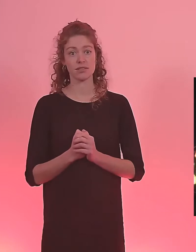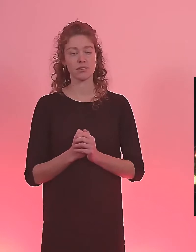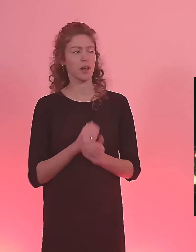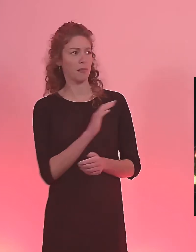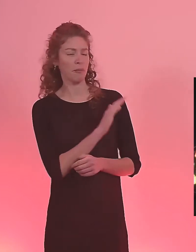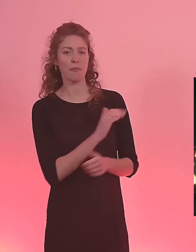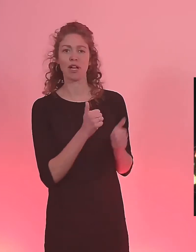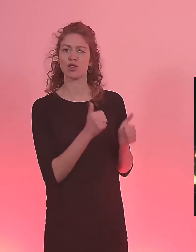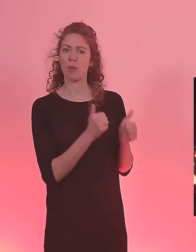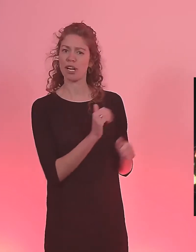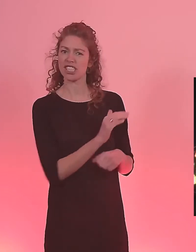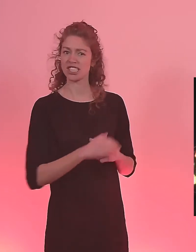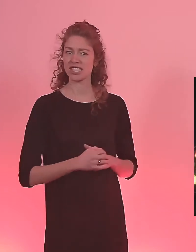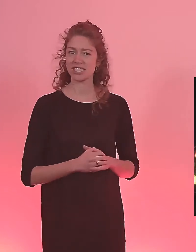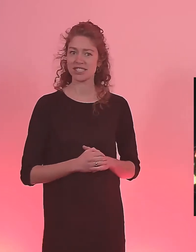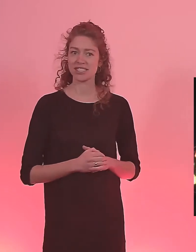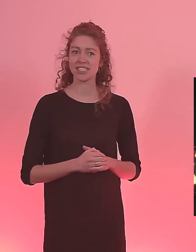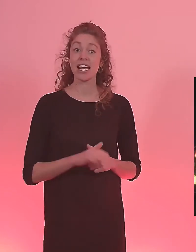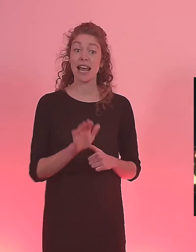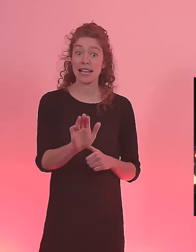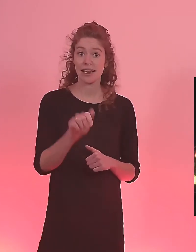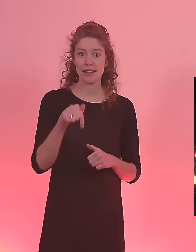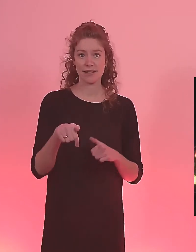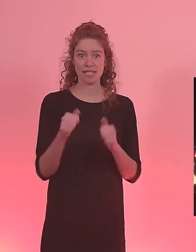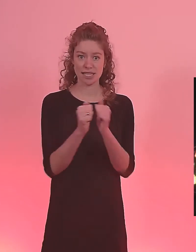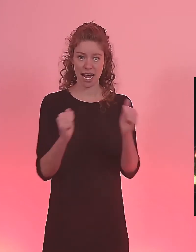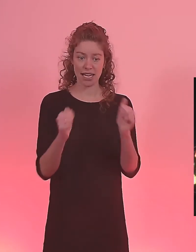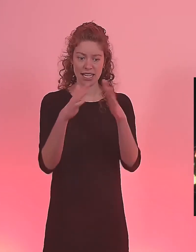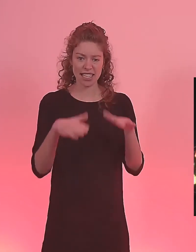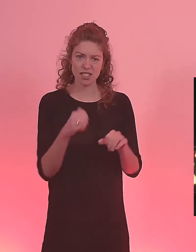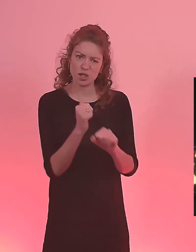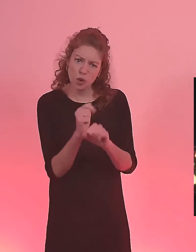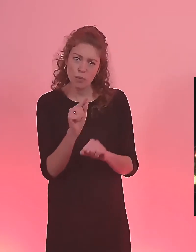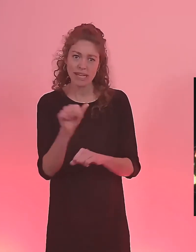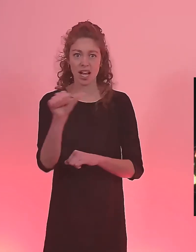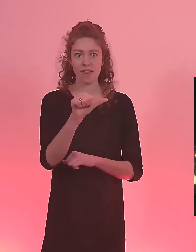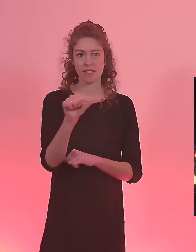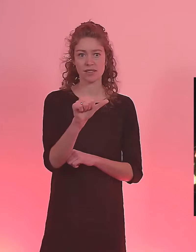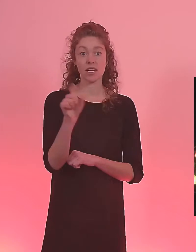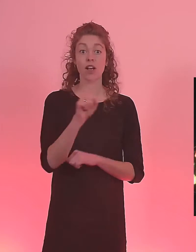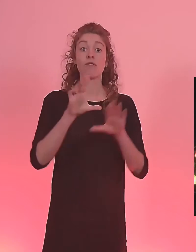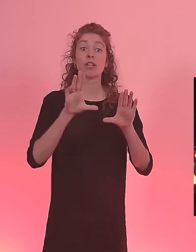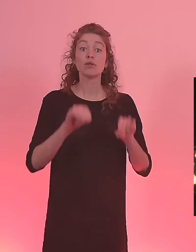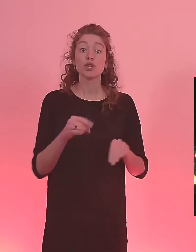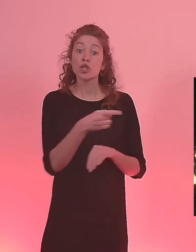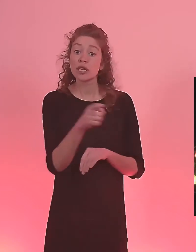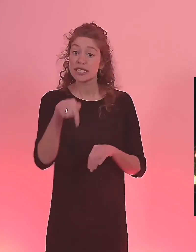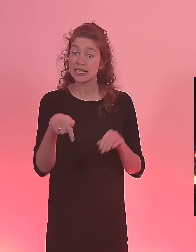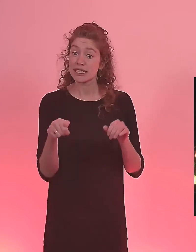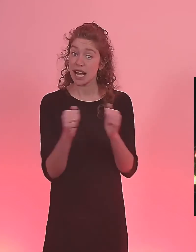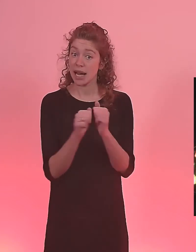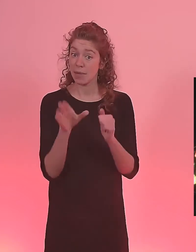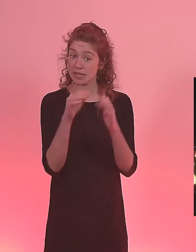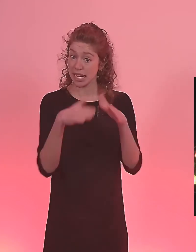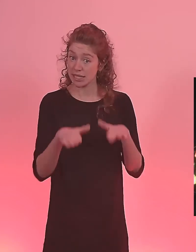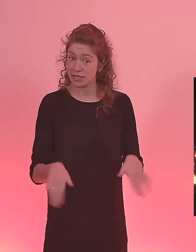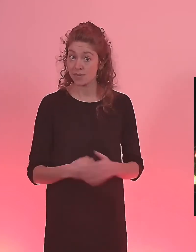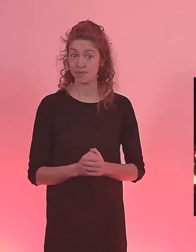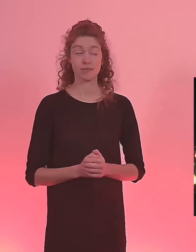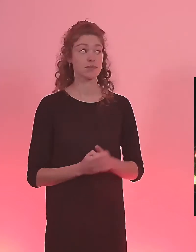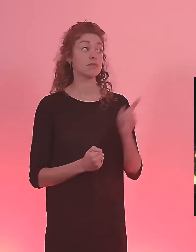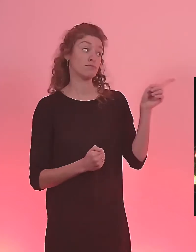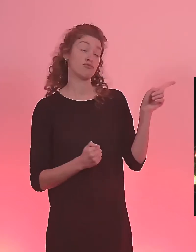Hey, dit jaar is kerst toch een beetje anders. Wat doen jullie dit jaar met kerst? Kerstliedjes zingen.